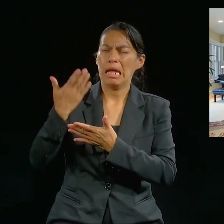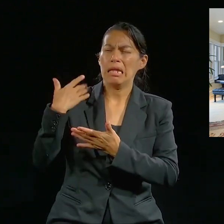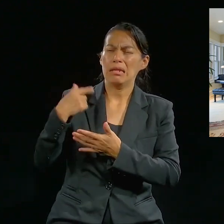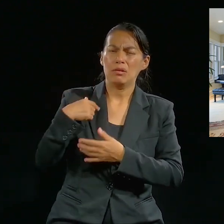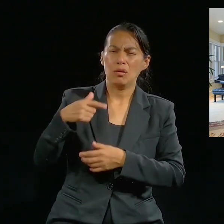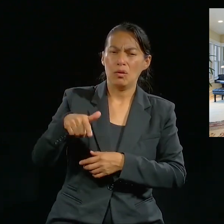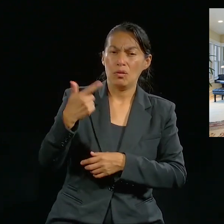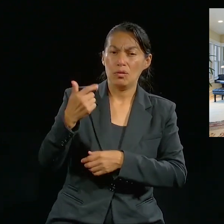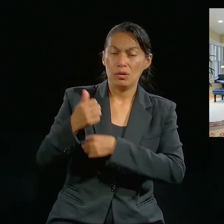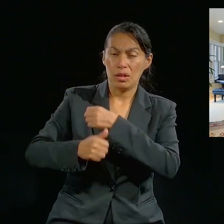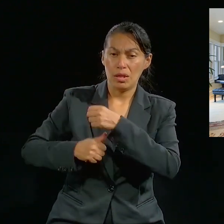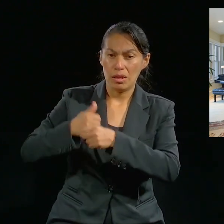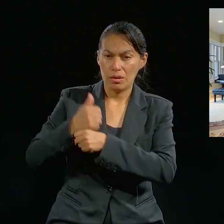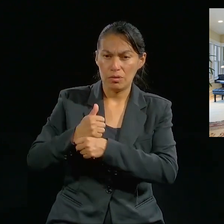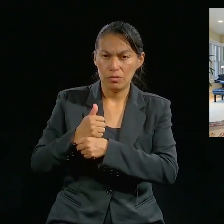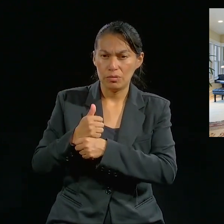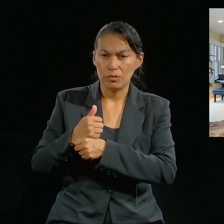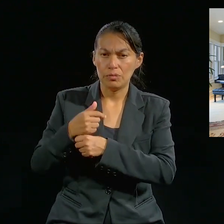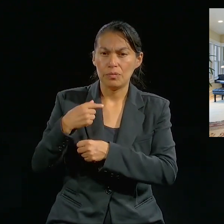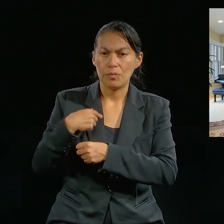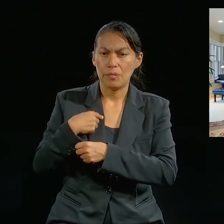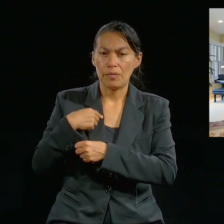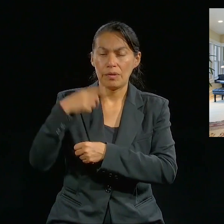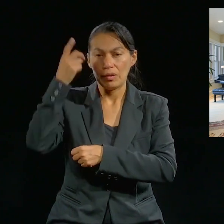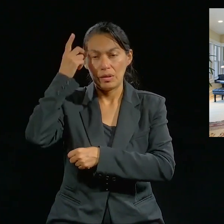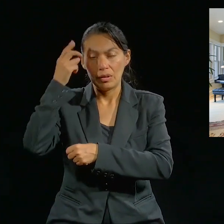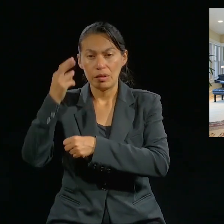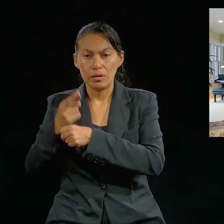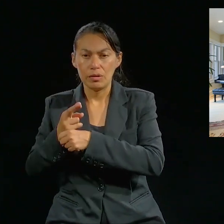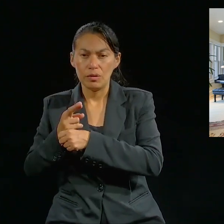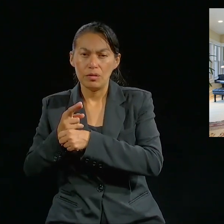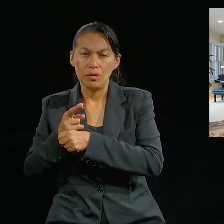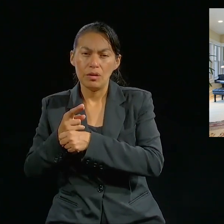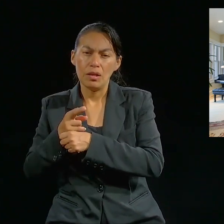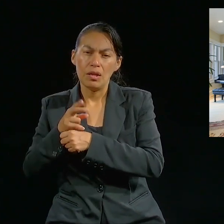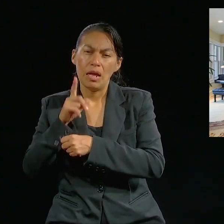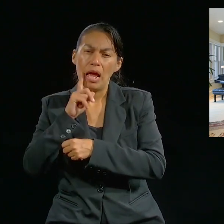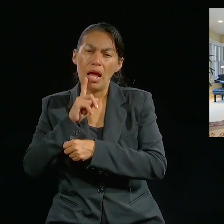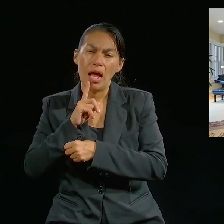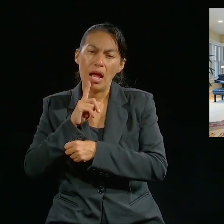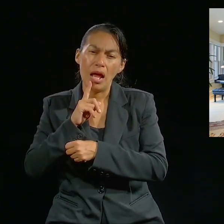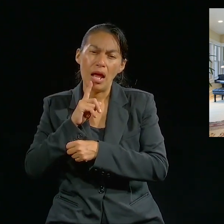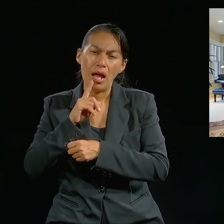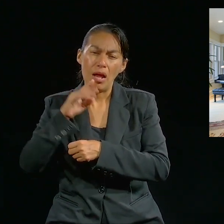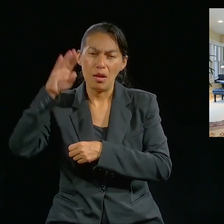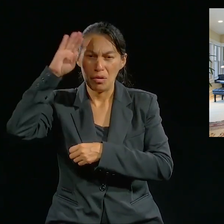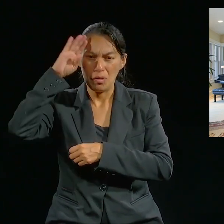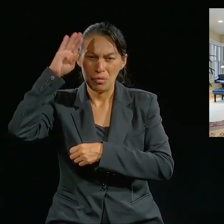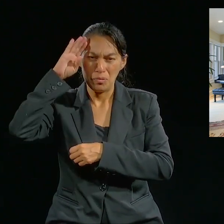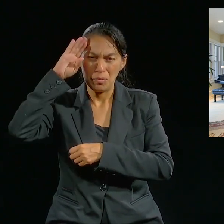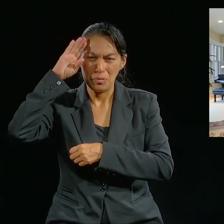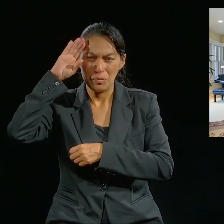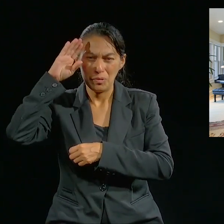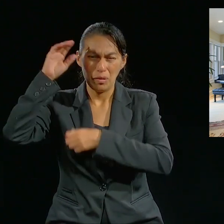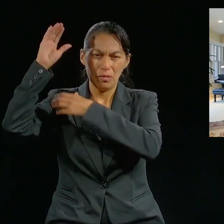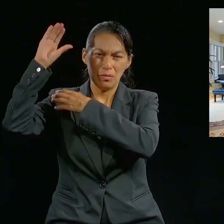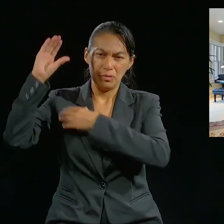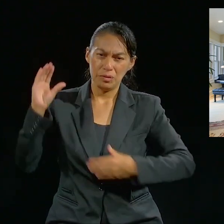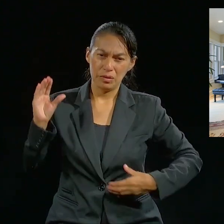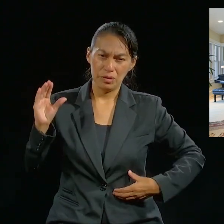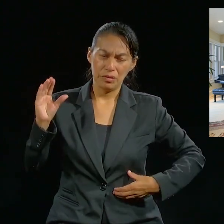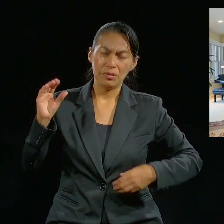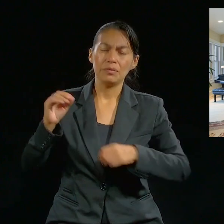elegí a quien era mi directora del Club de Conquistadores y también